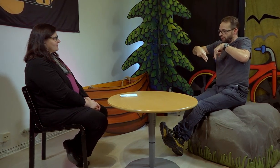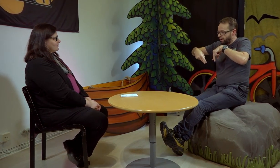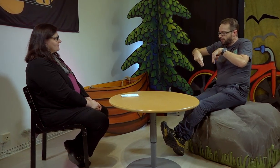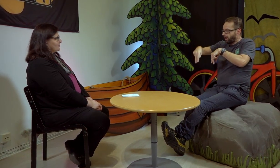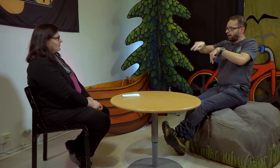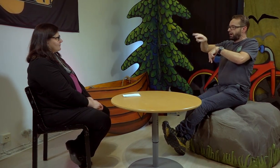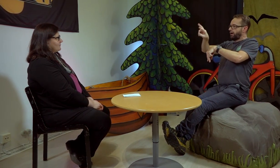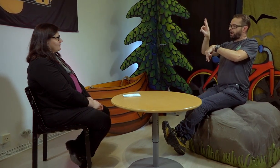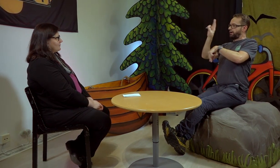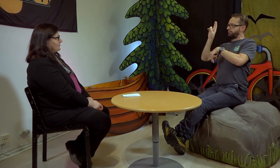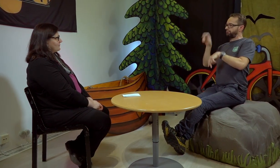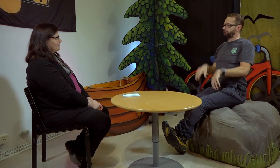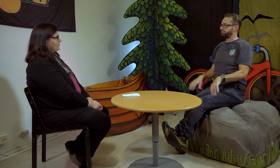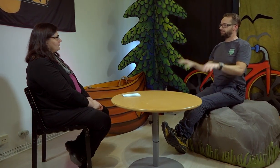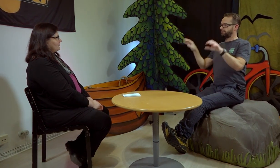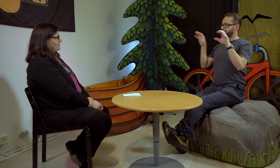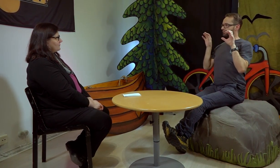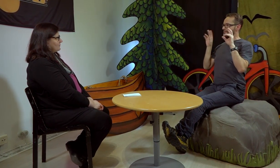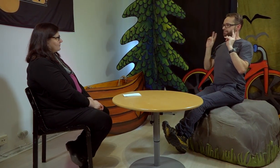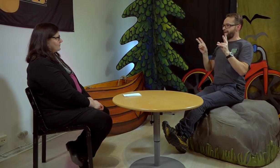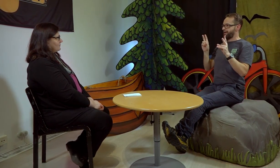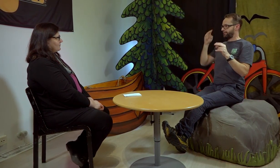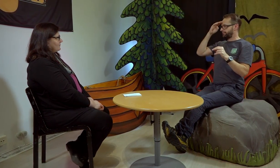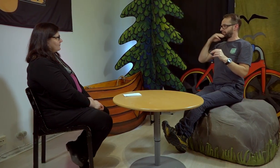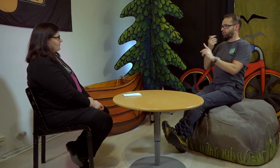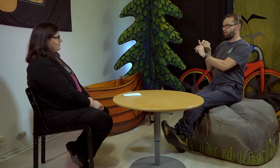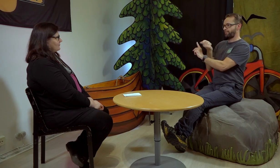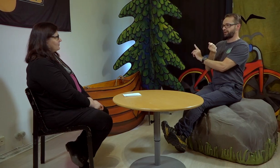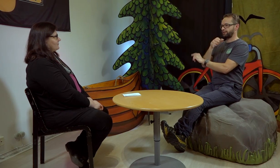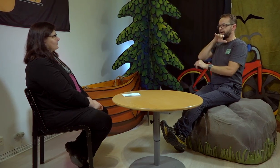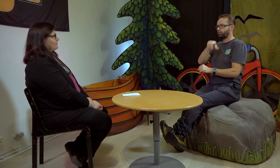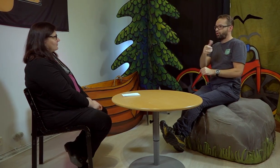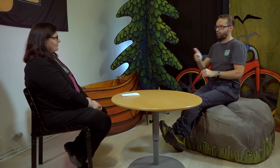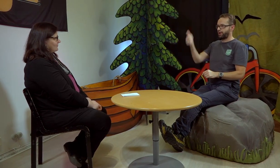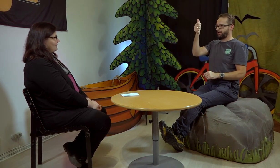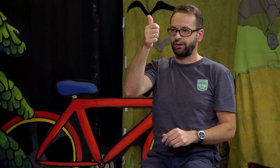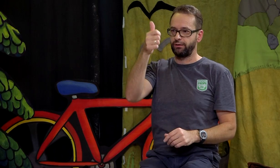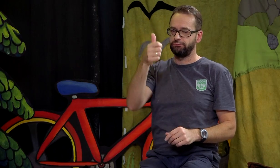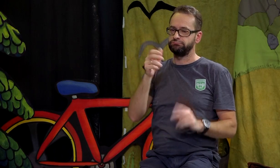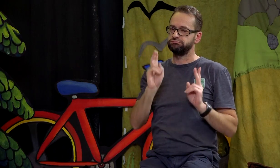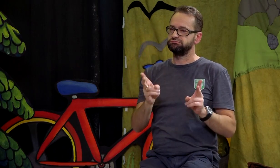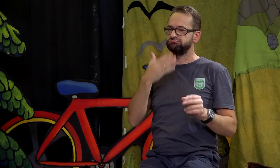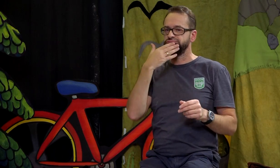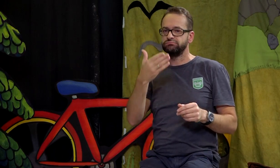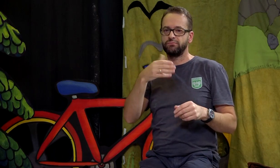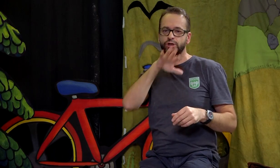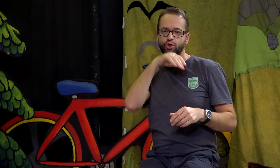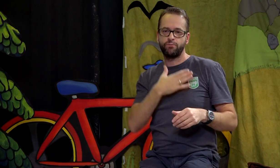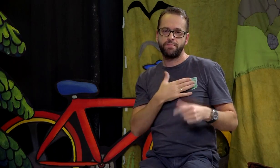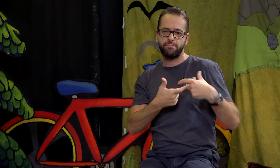2 jalalle. Aivan kuin ihminen. Hän matki ihmistä, hän tuli 2 jalalle kulkevaksi. Oma